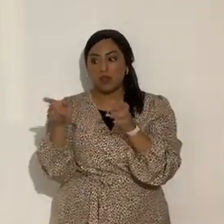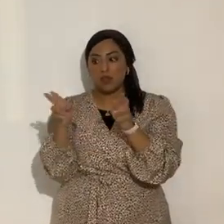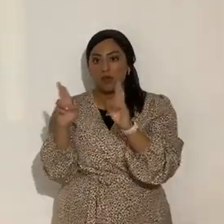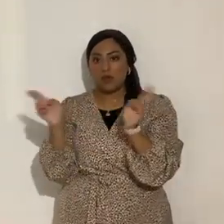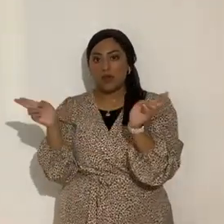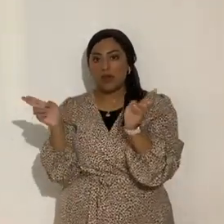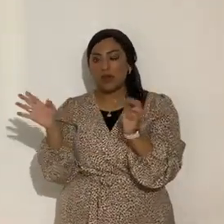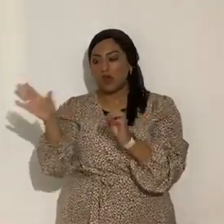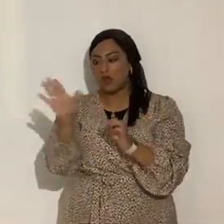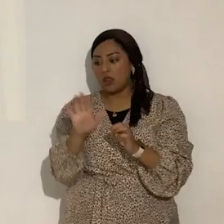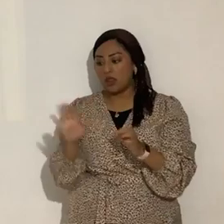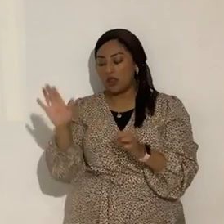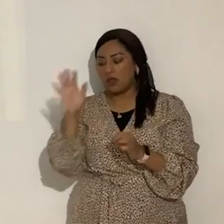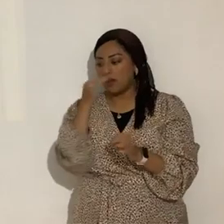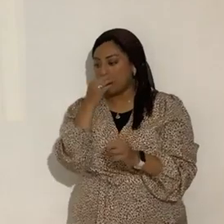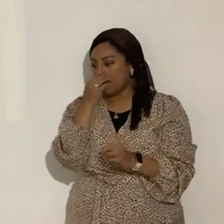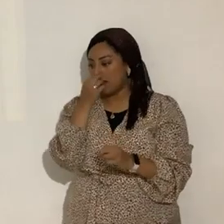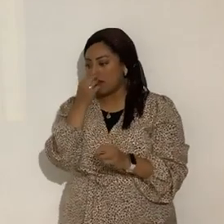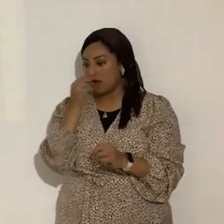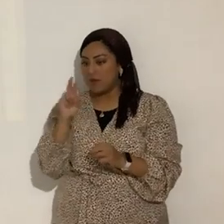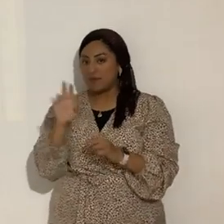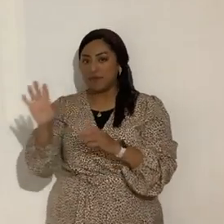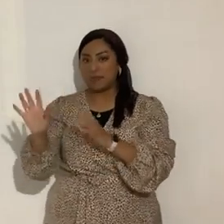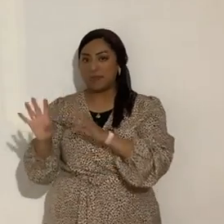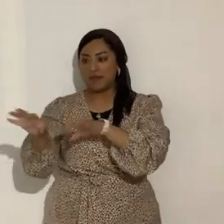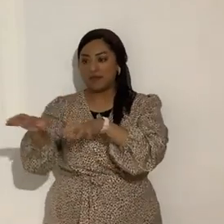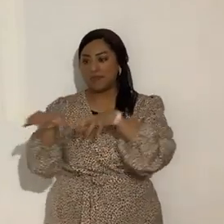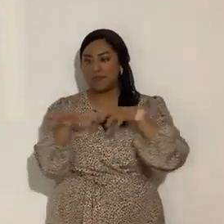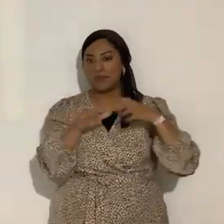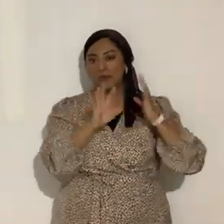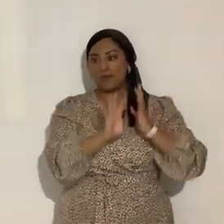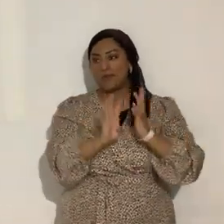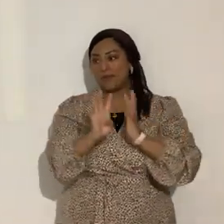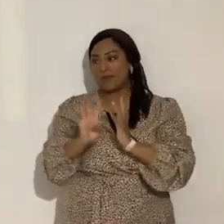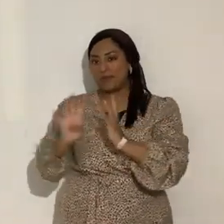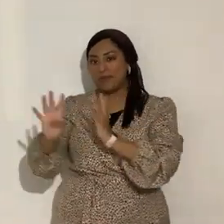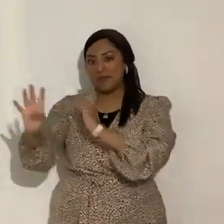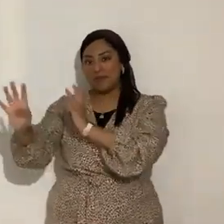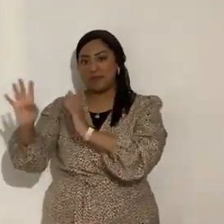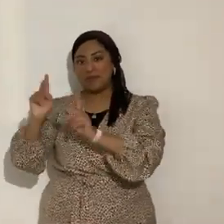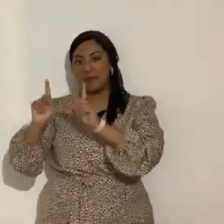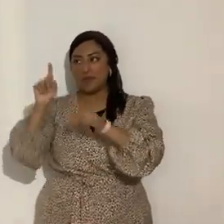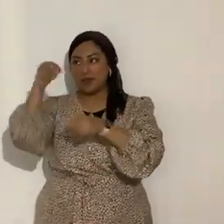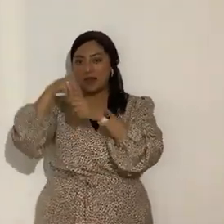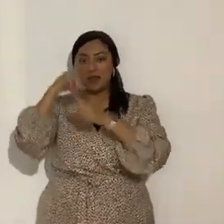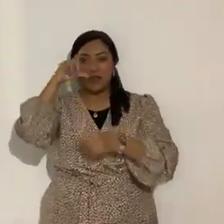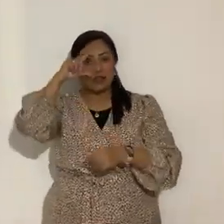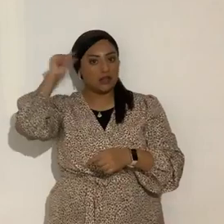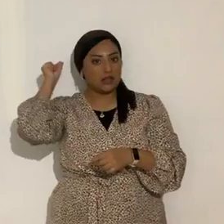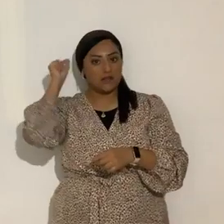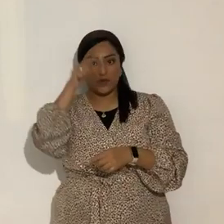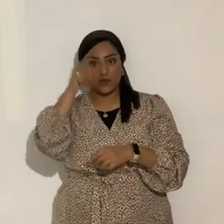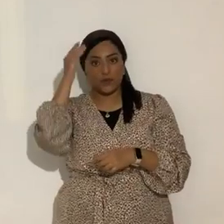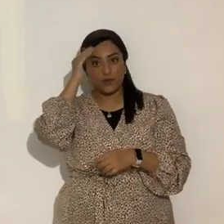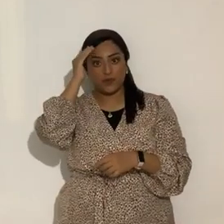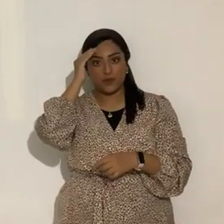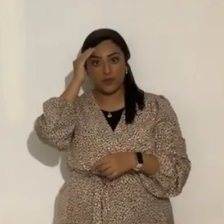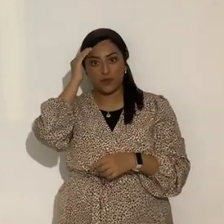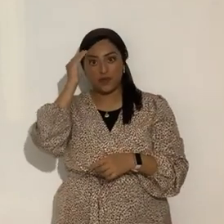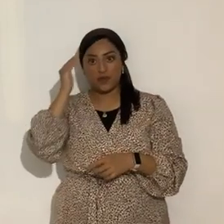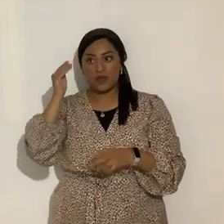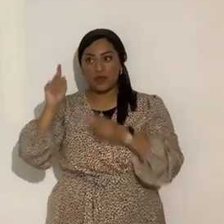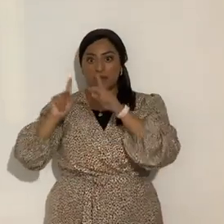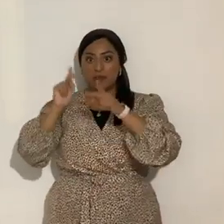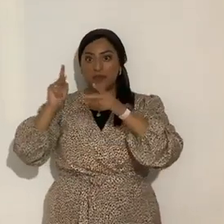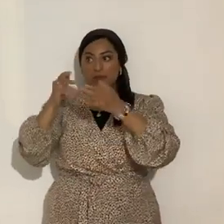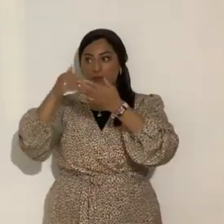preparando su desfile y todas sus visiones en Tel Aviv. ¿Sabías eso? Ya